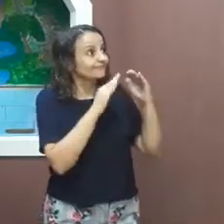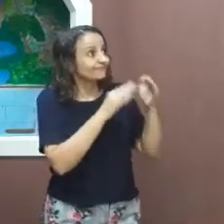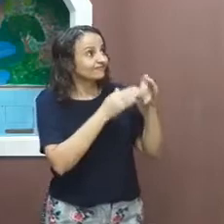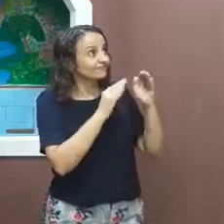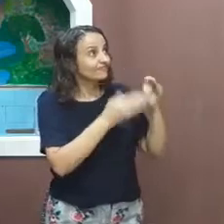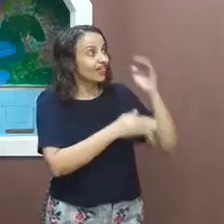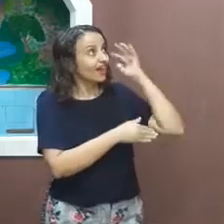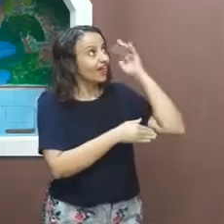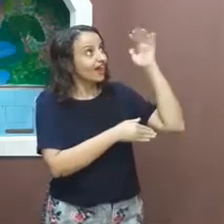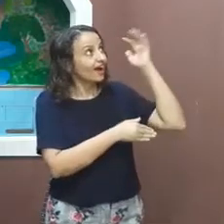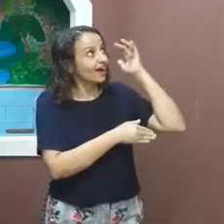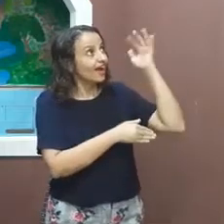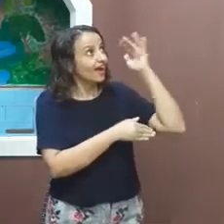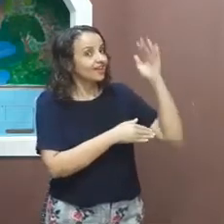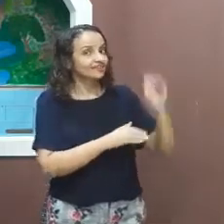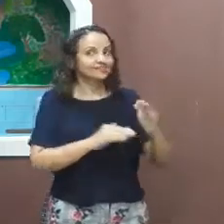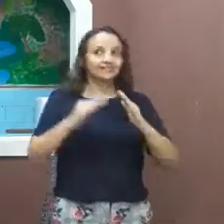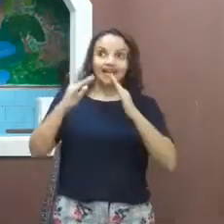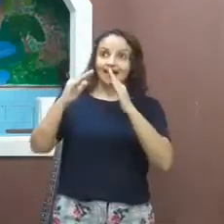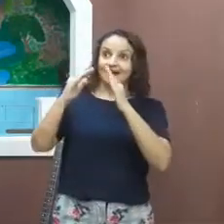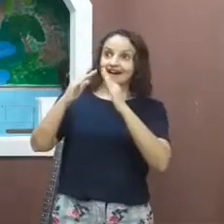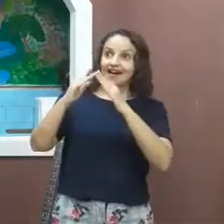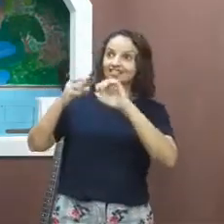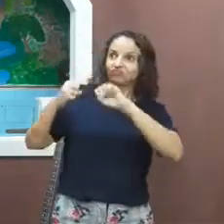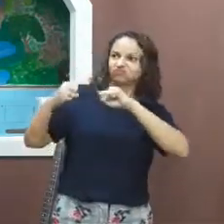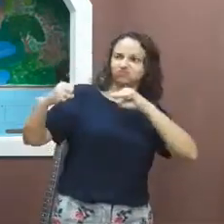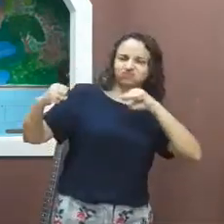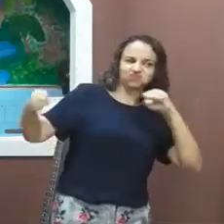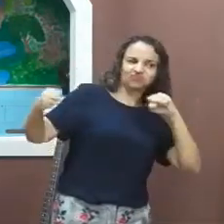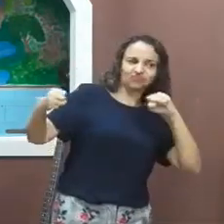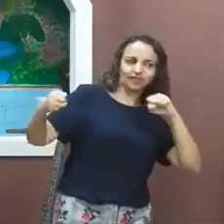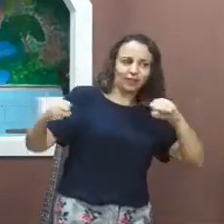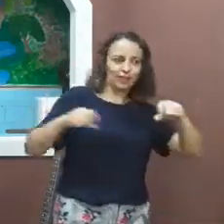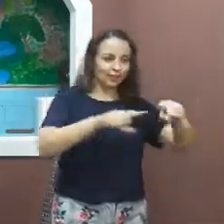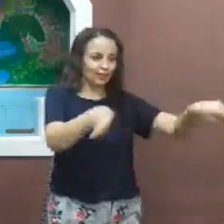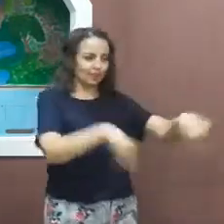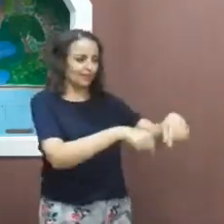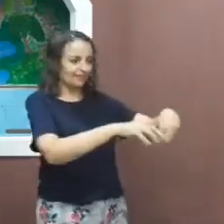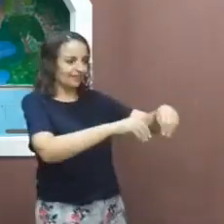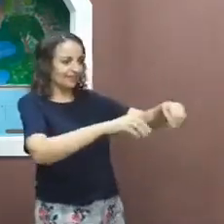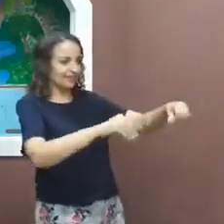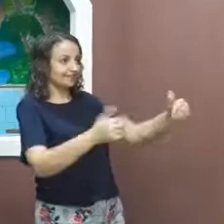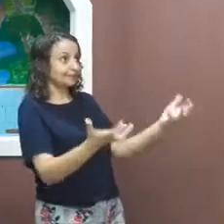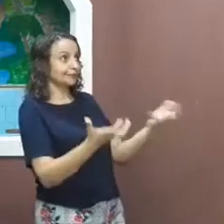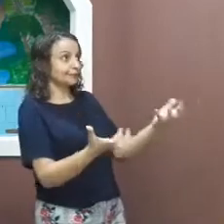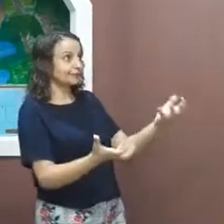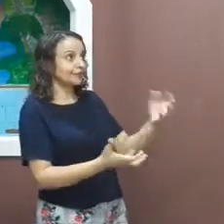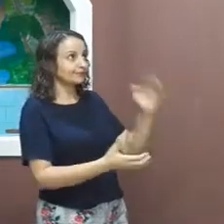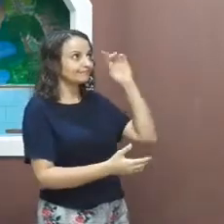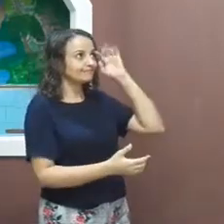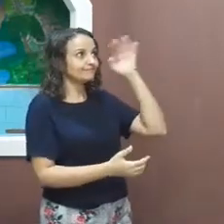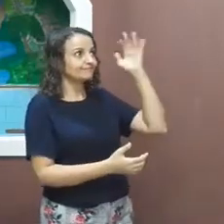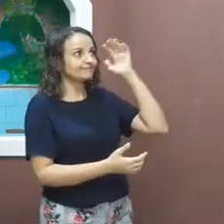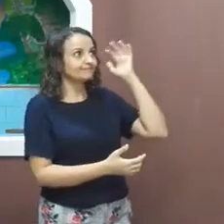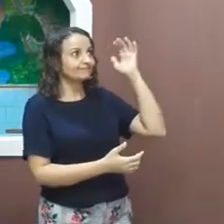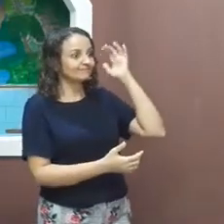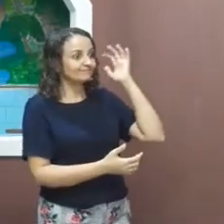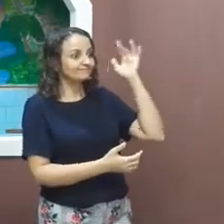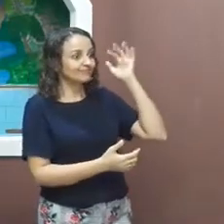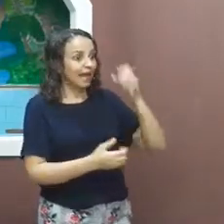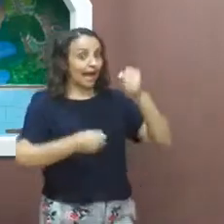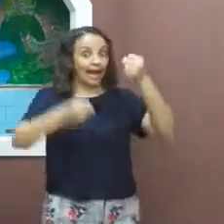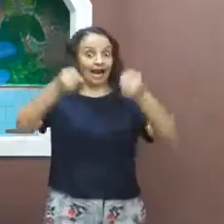para ter tal casa, para ter tal terreno, para ter tal carro,